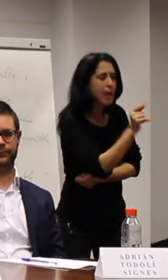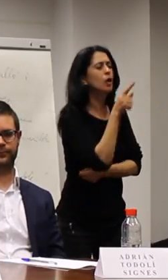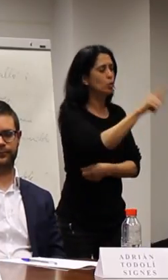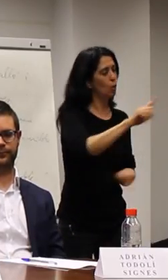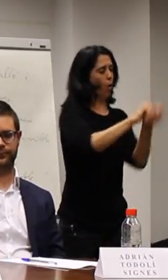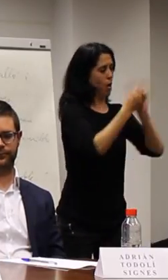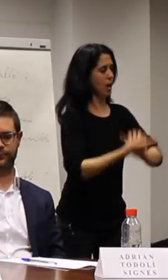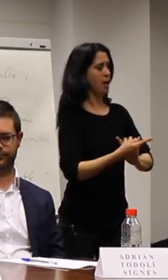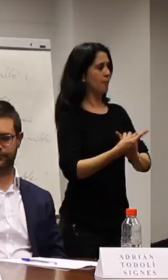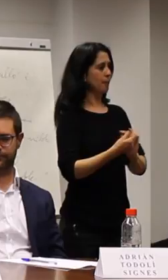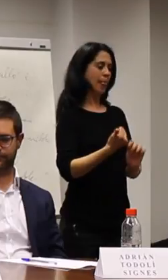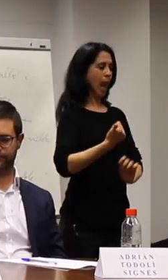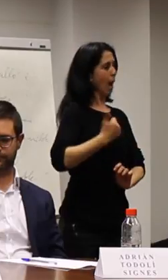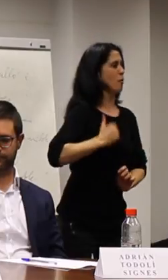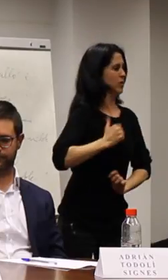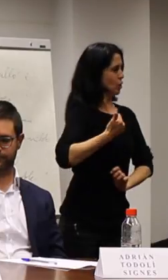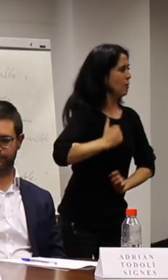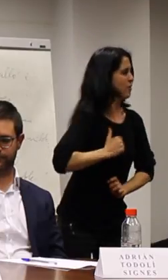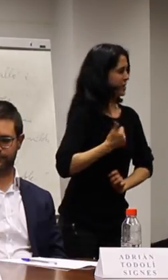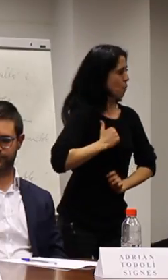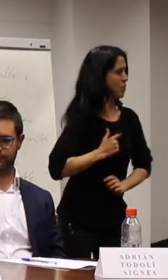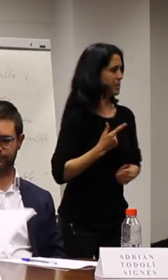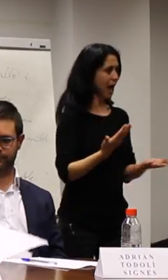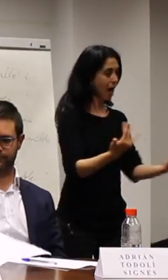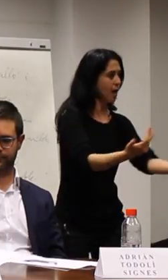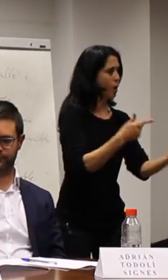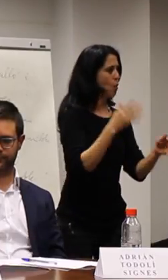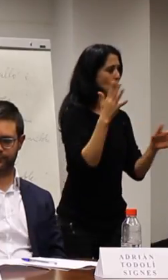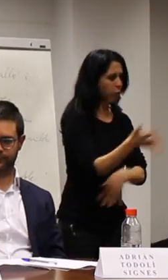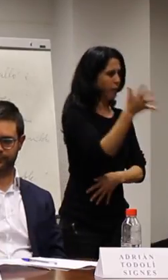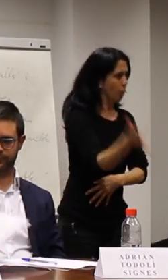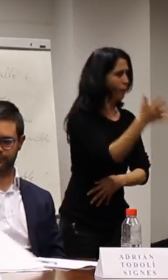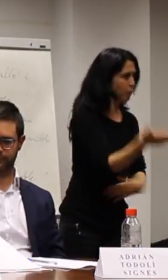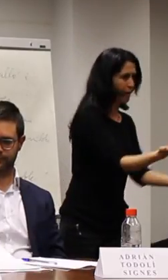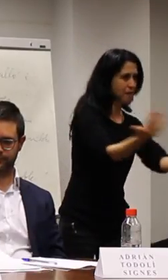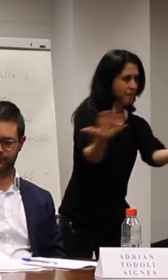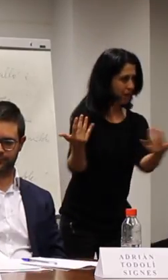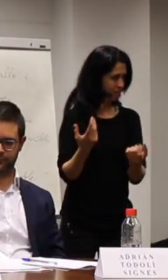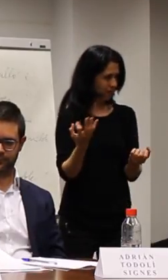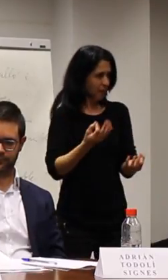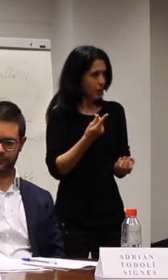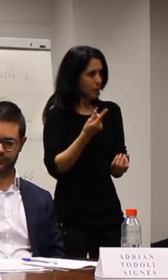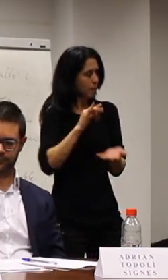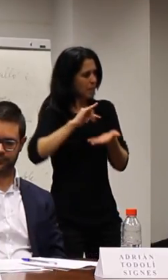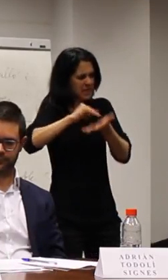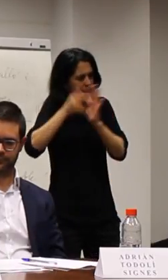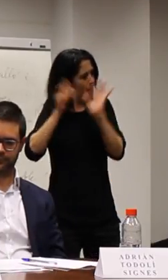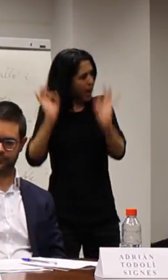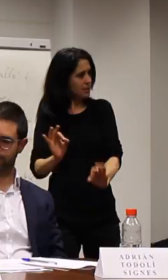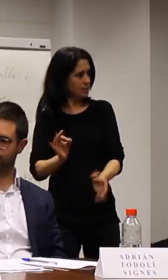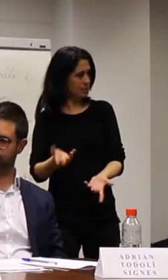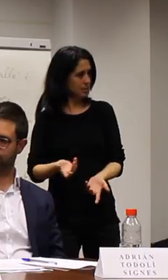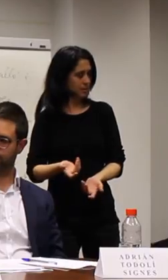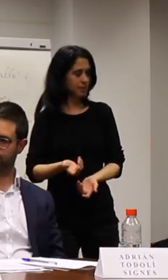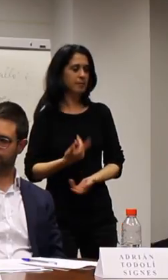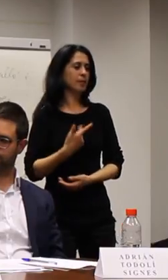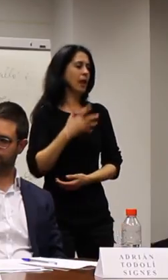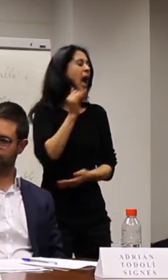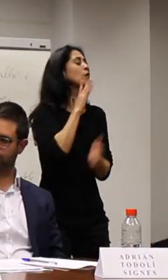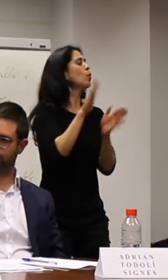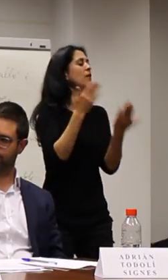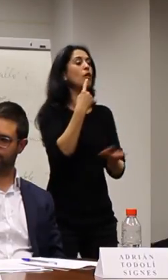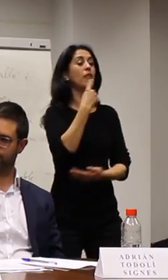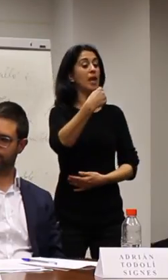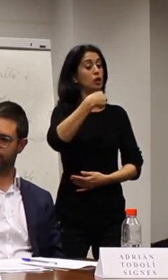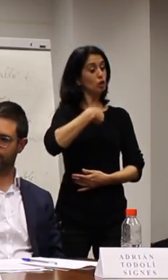tendré. Como dice el título de un libro curioso sobre economía, decía, yo soy tú, ¿no?